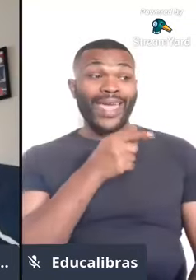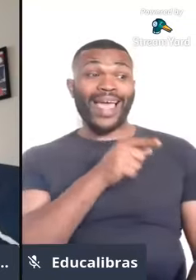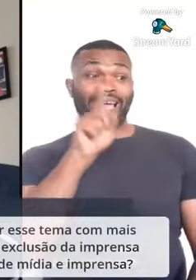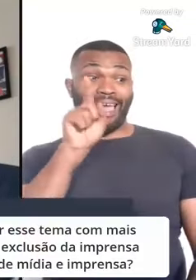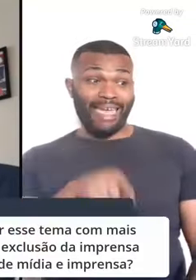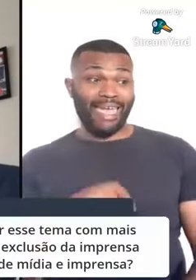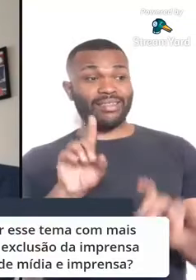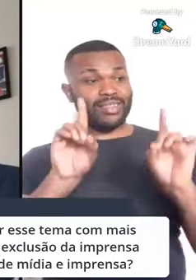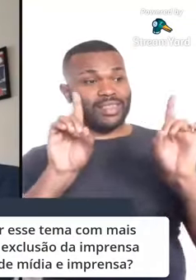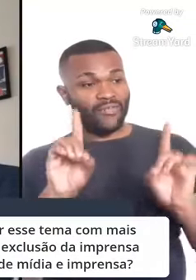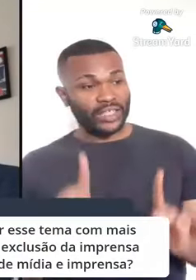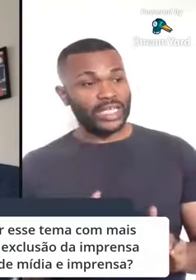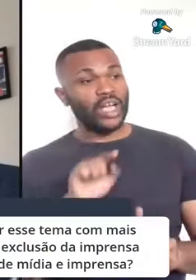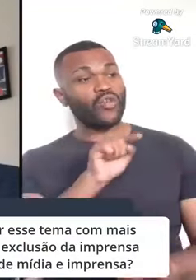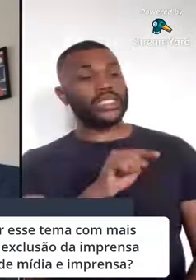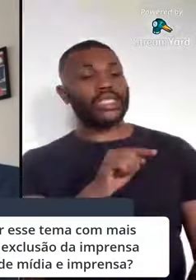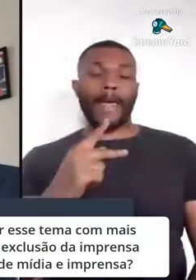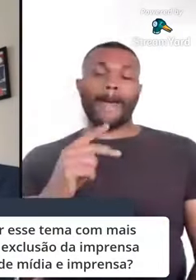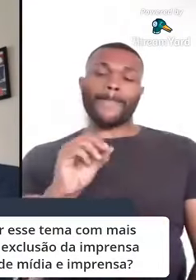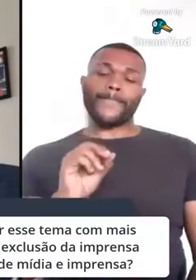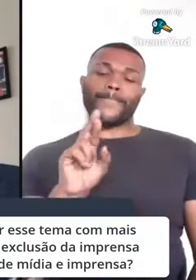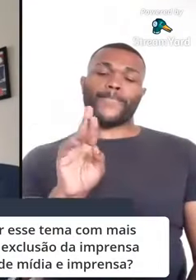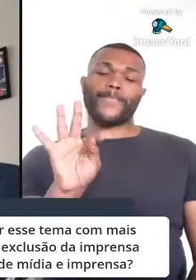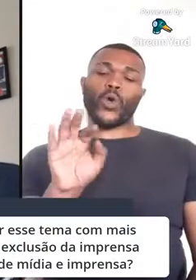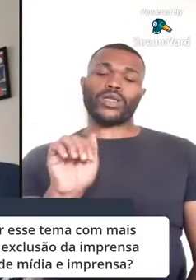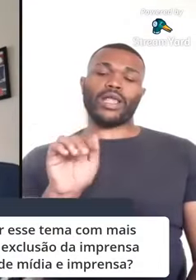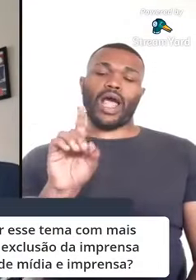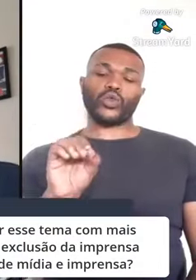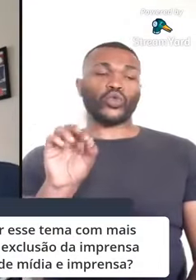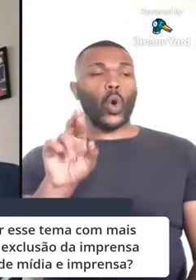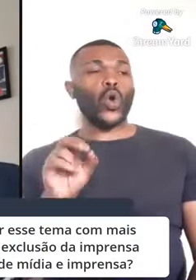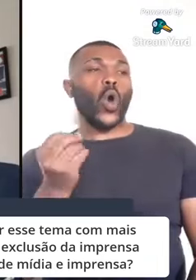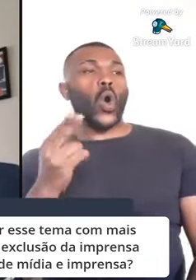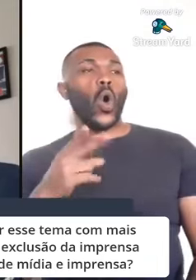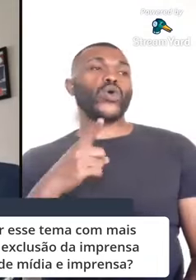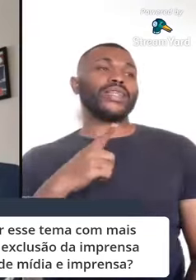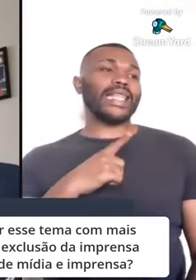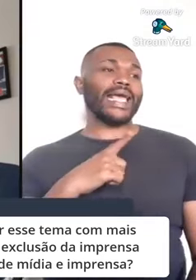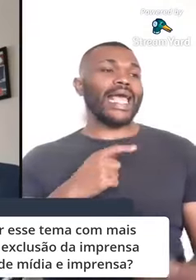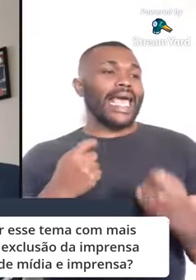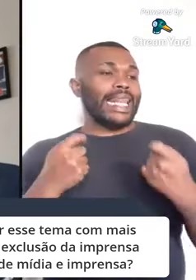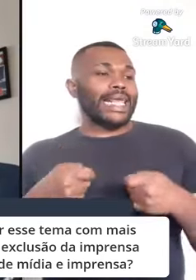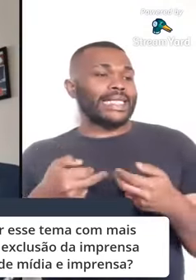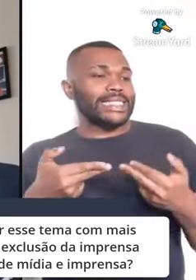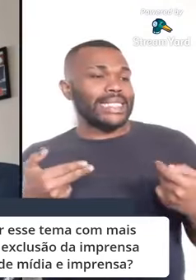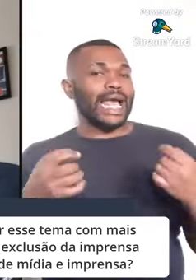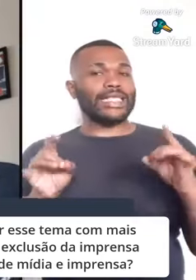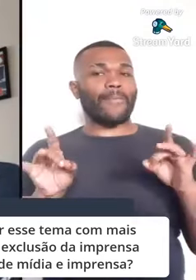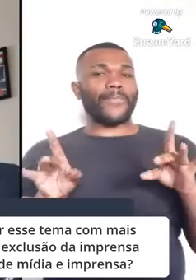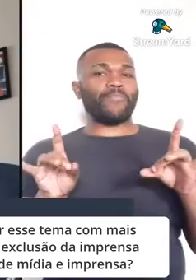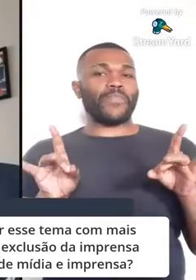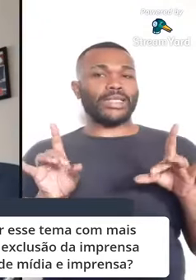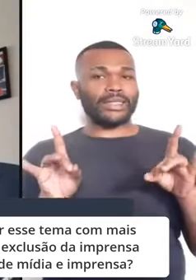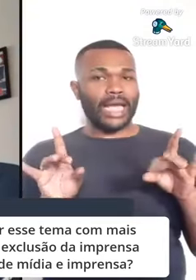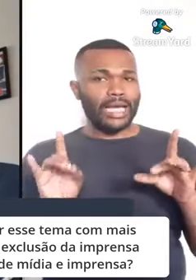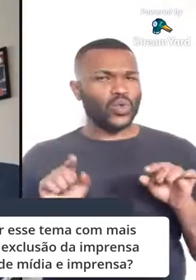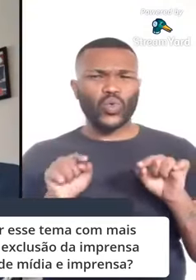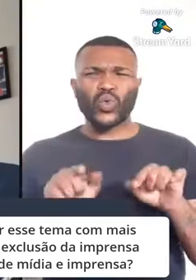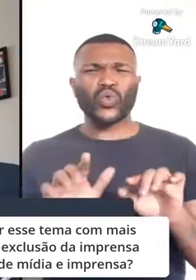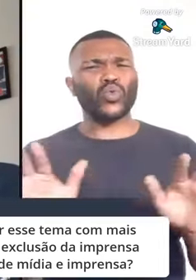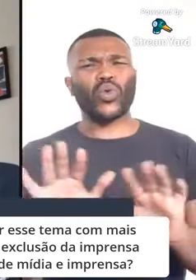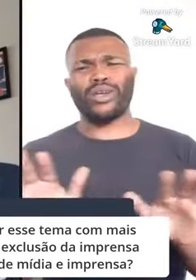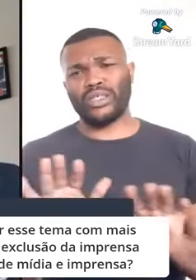ela é portadora, que ela tem necessidade especial, porque ela não não é isso.